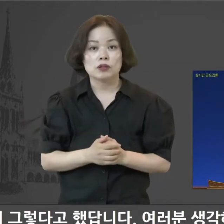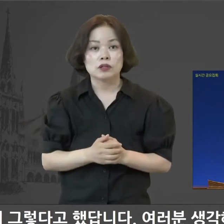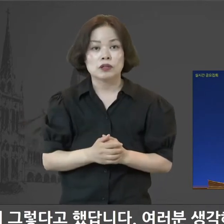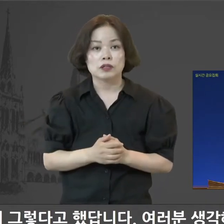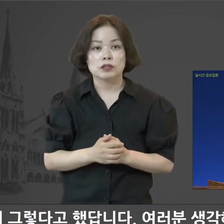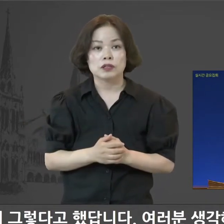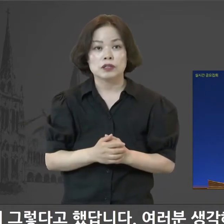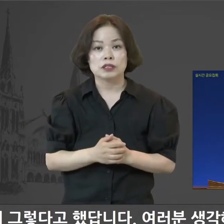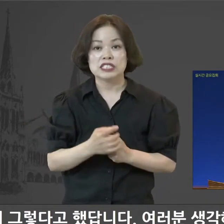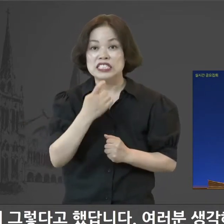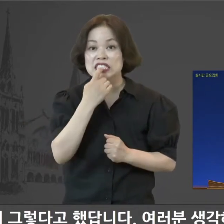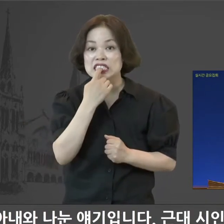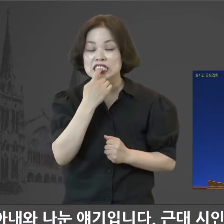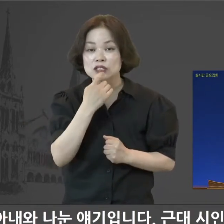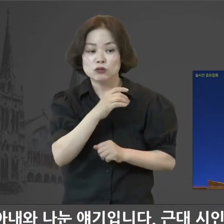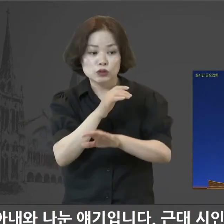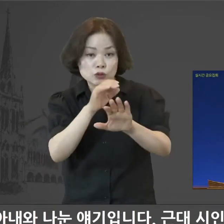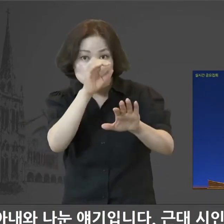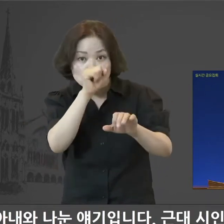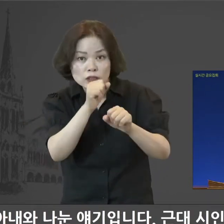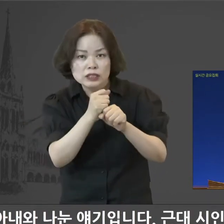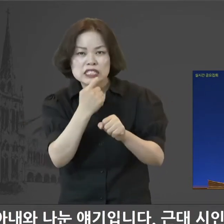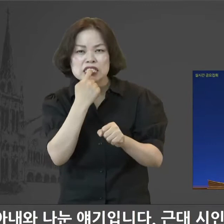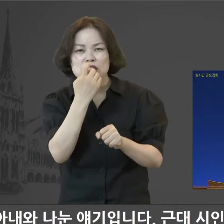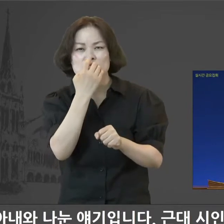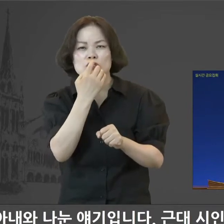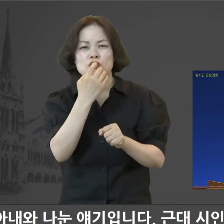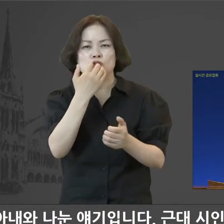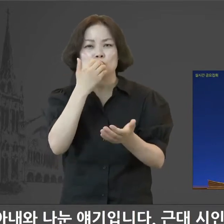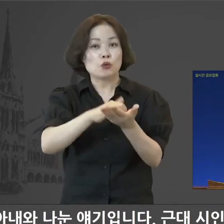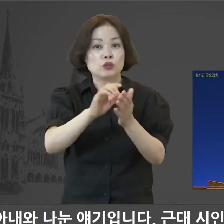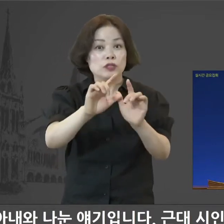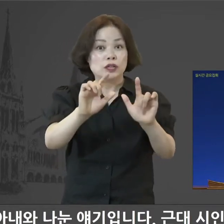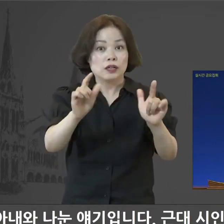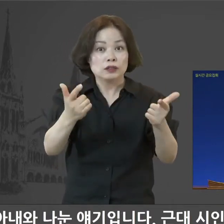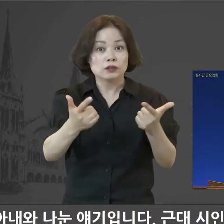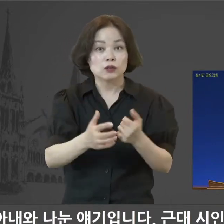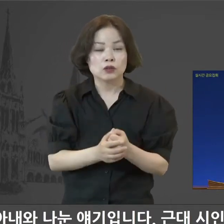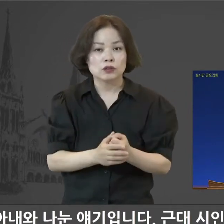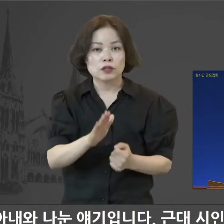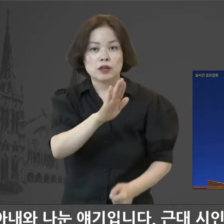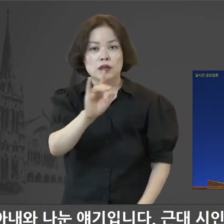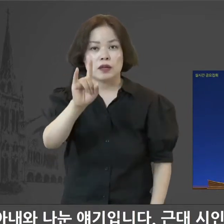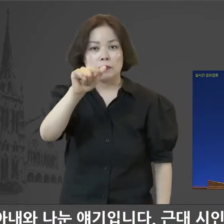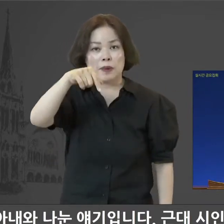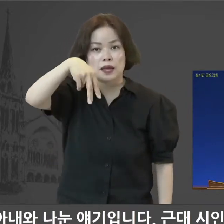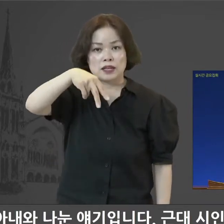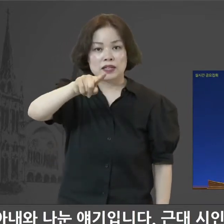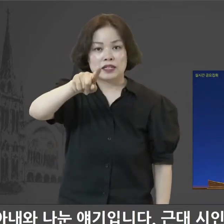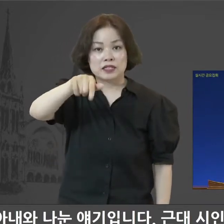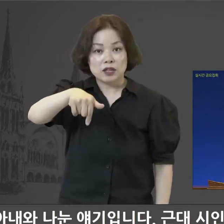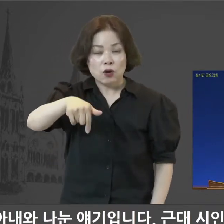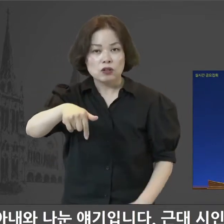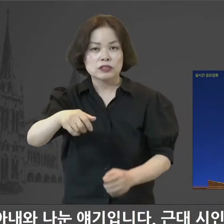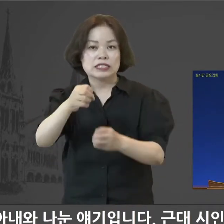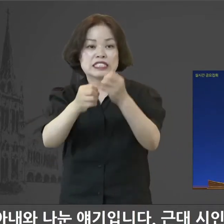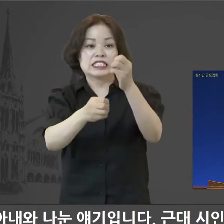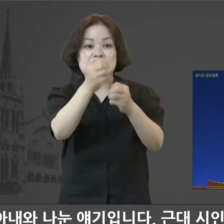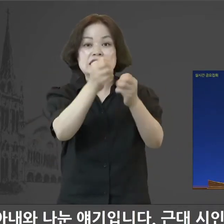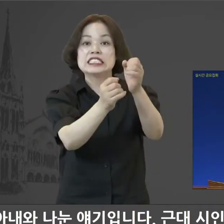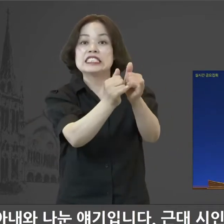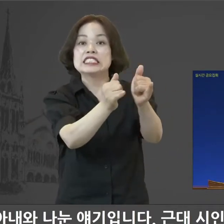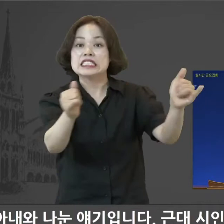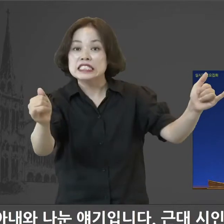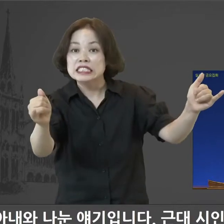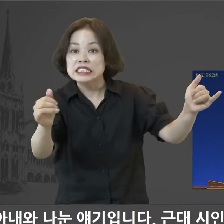흰돌이네. 근데 우리가 좋아하는 그 흰돌이 아니고, 근데 이 백석이란 시인이 비운의 시인인데, 왜